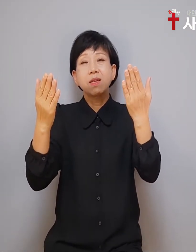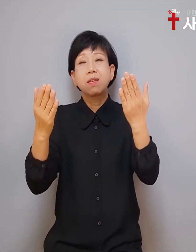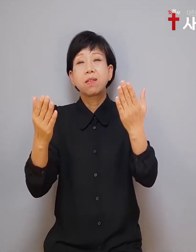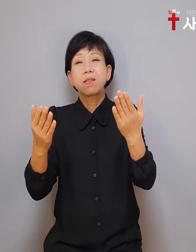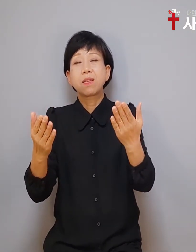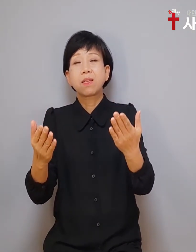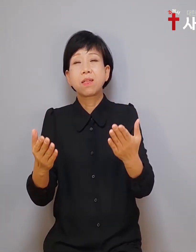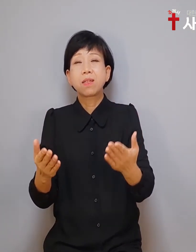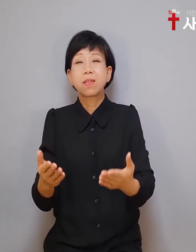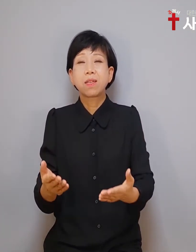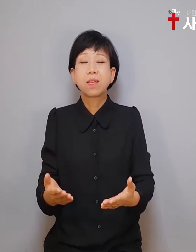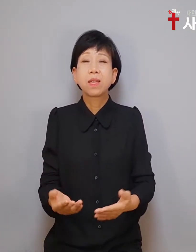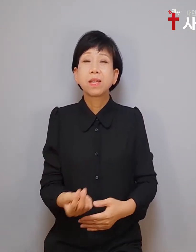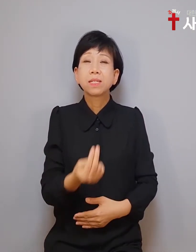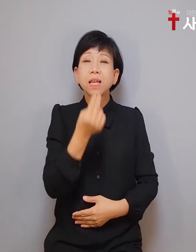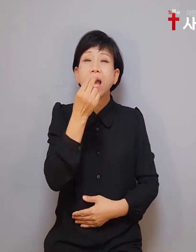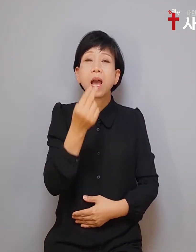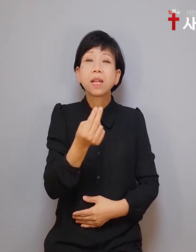인도하셨네